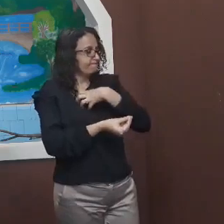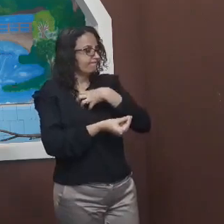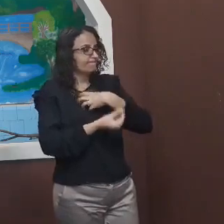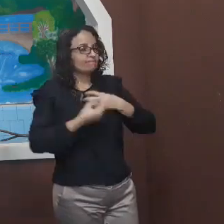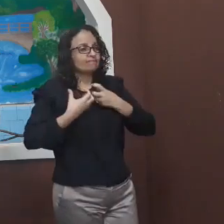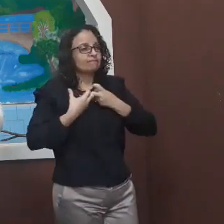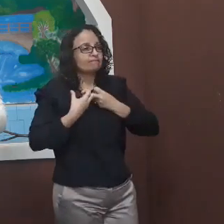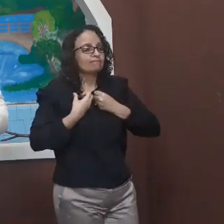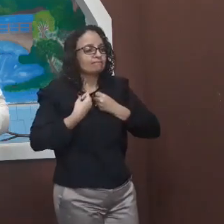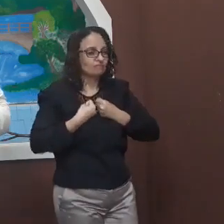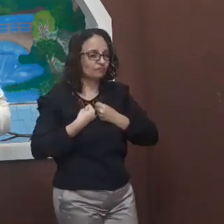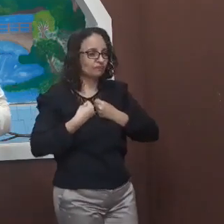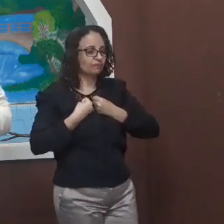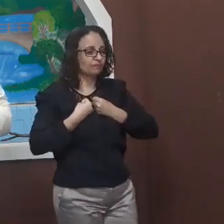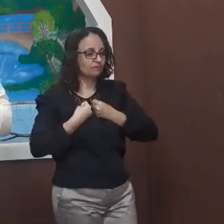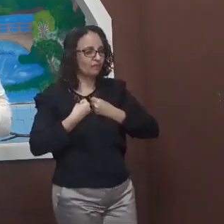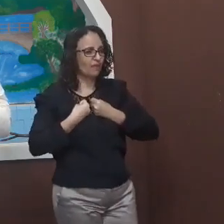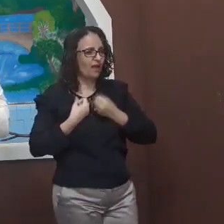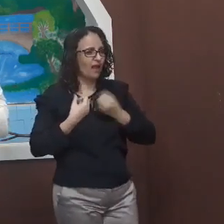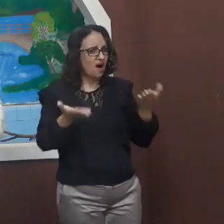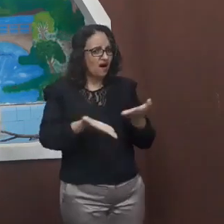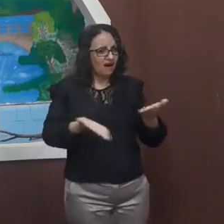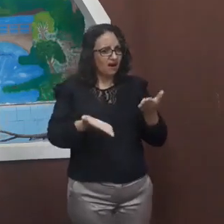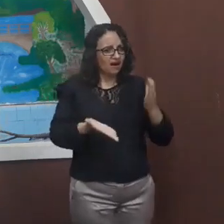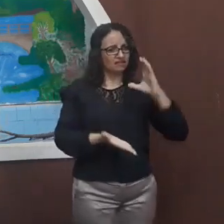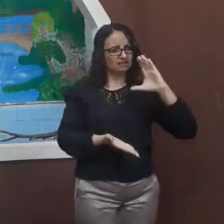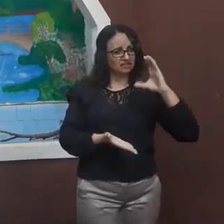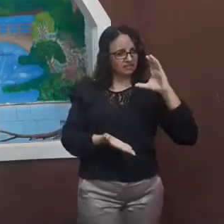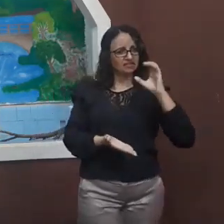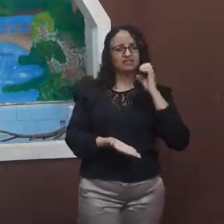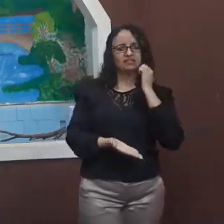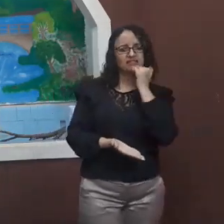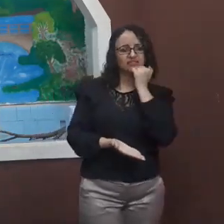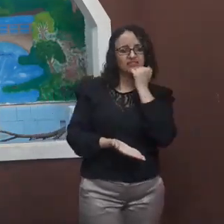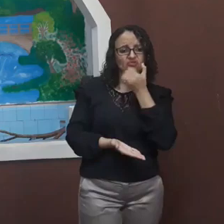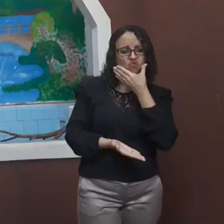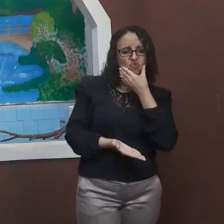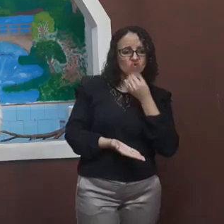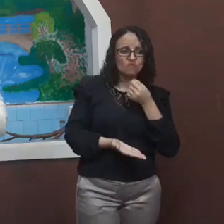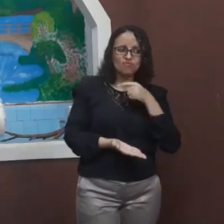Me coloca um cientista lá com a sua ciência para confortar os corações mudados.